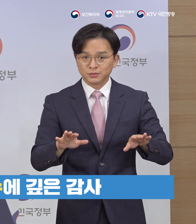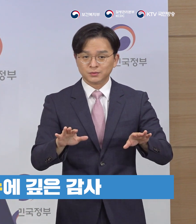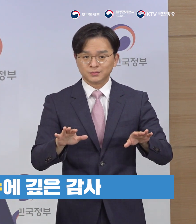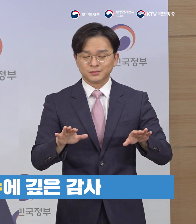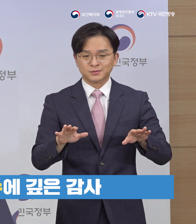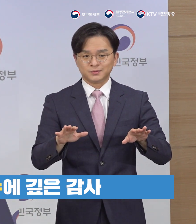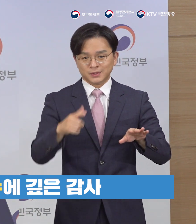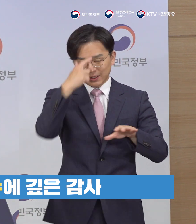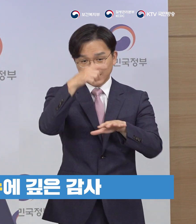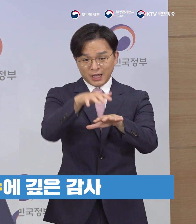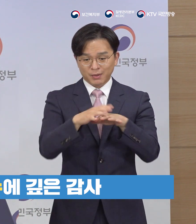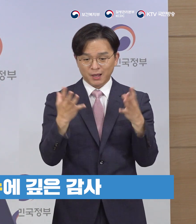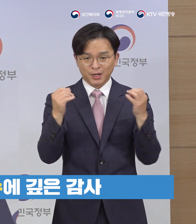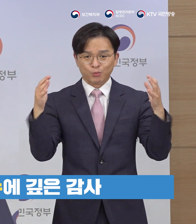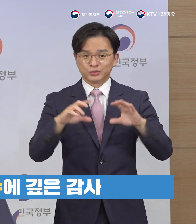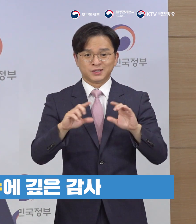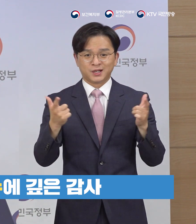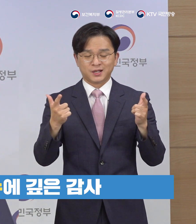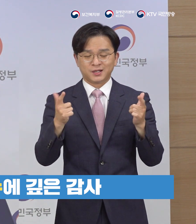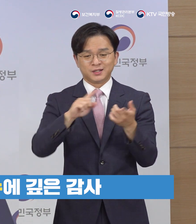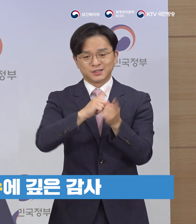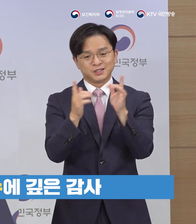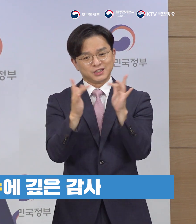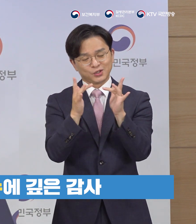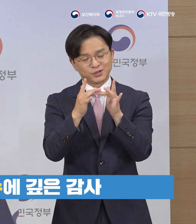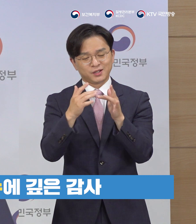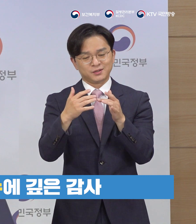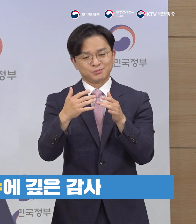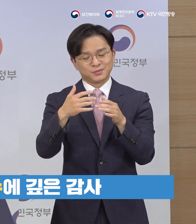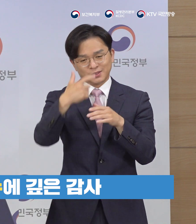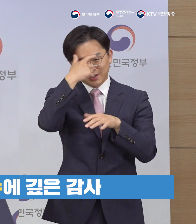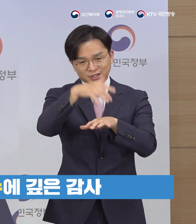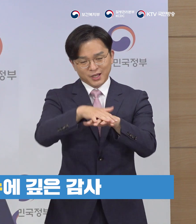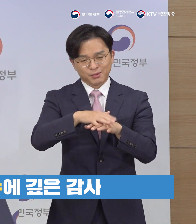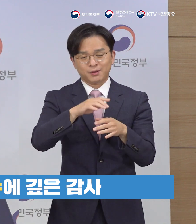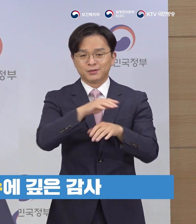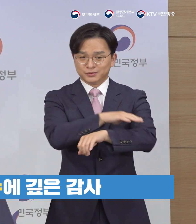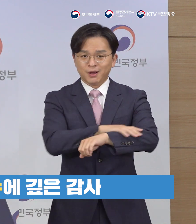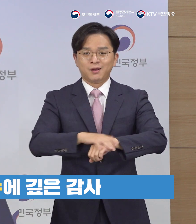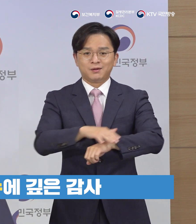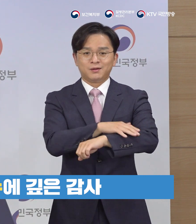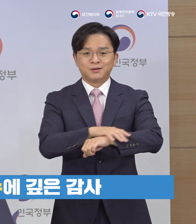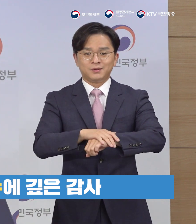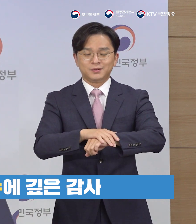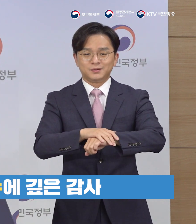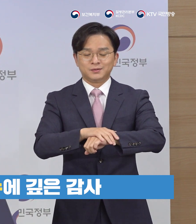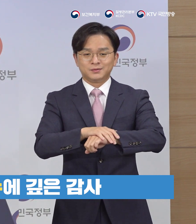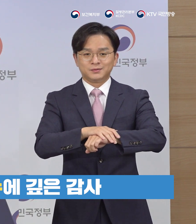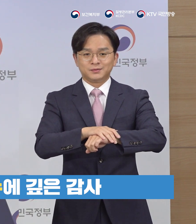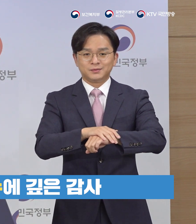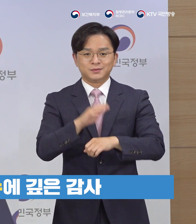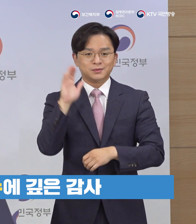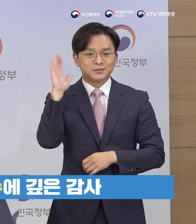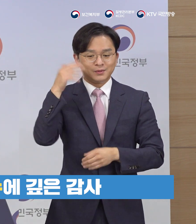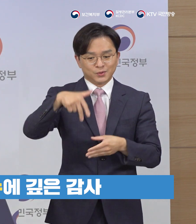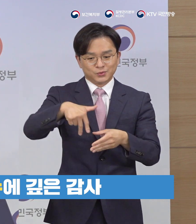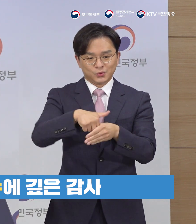많은 종교시설에서 방역 수칙을 준수하고 종교 행사와 소모임을 자제하여